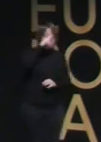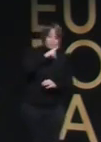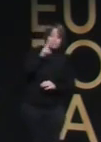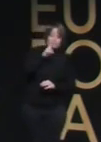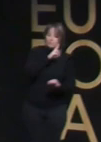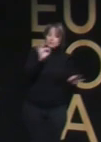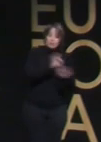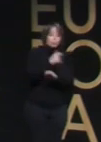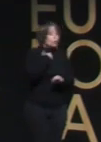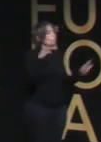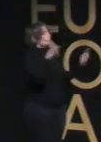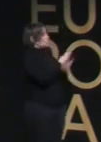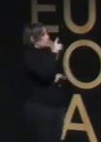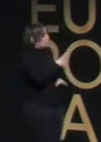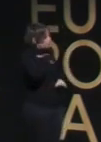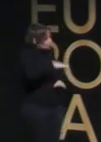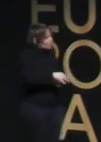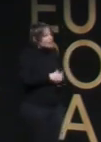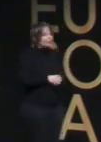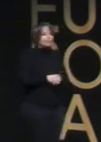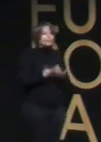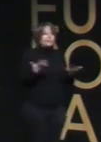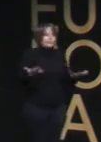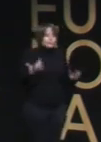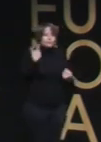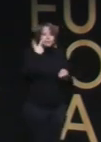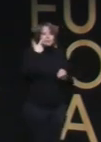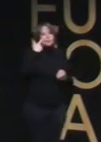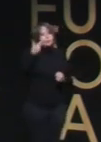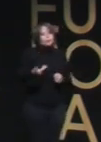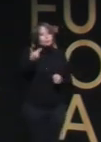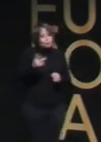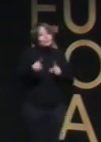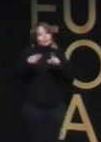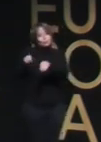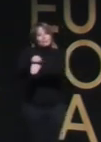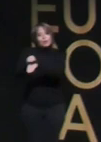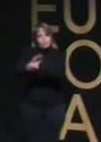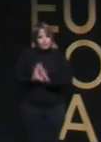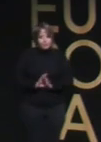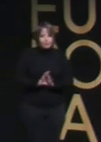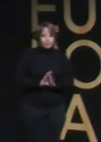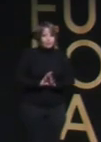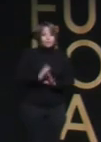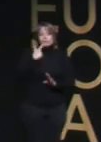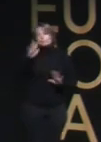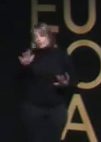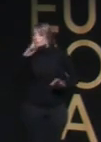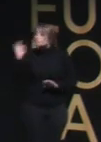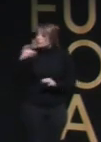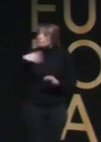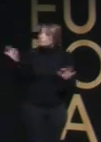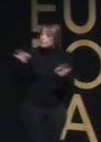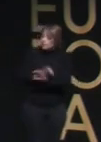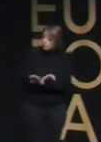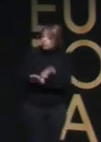yo también puedo equivocarme. ¿Vale? Ahora, es importante el reparar, ¿de acuerdo? Es decir, el ofrecerles, mira, me habré equivocado, pero en ese momento hice